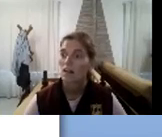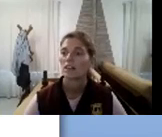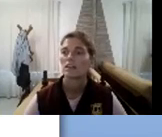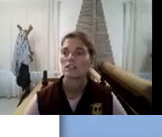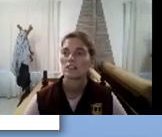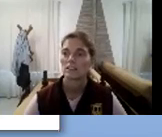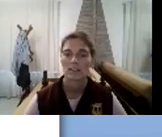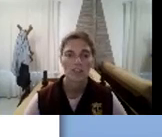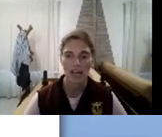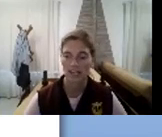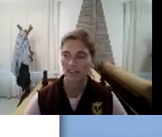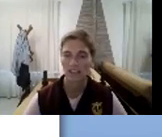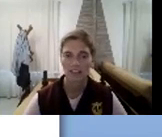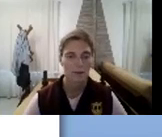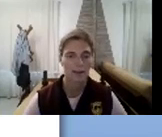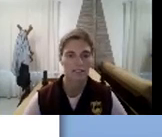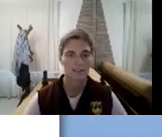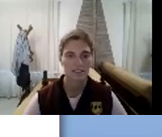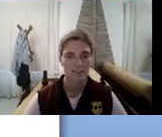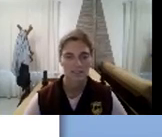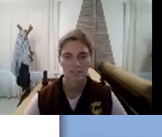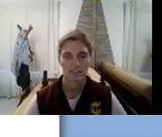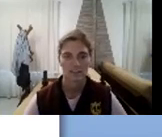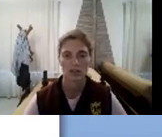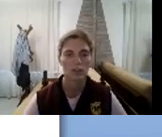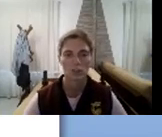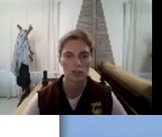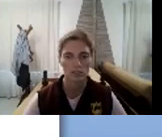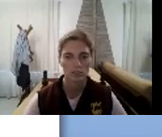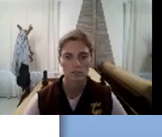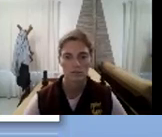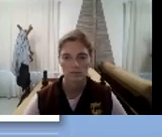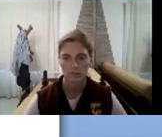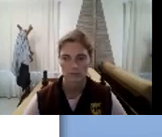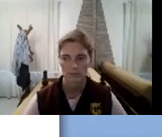que te la muestre? Dale, a Mirá. ver. A ver No si la conozco. aparece